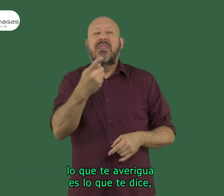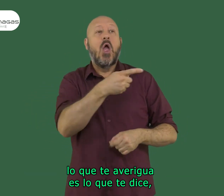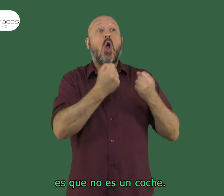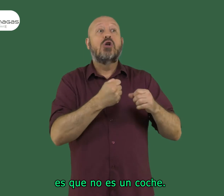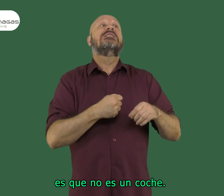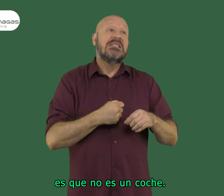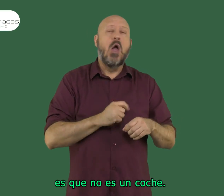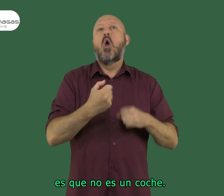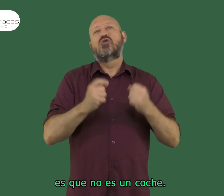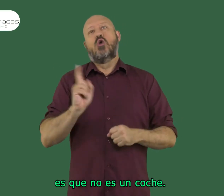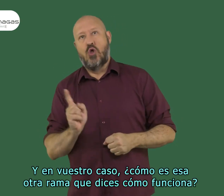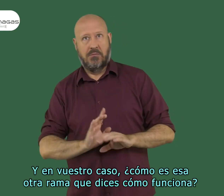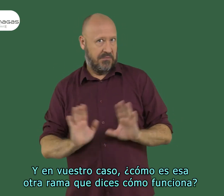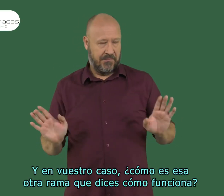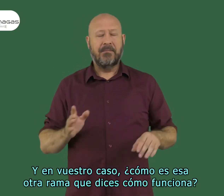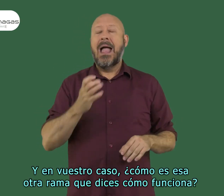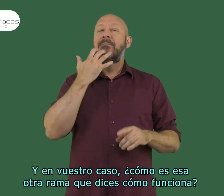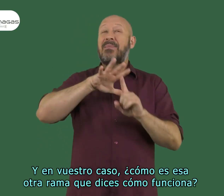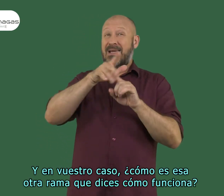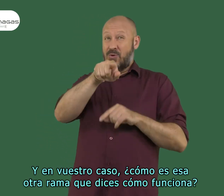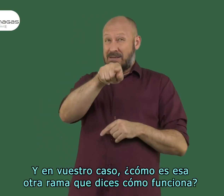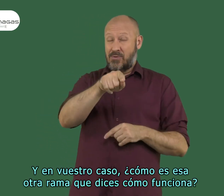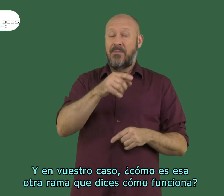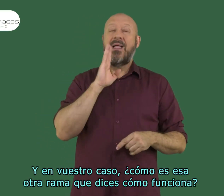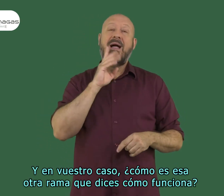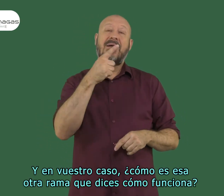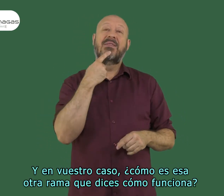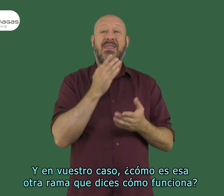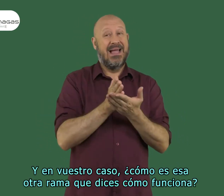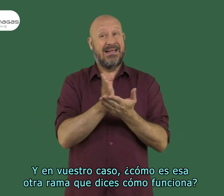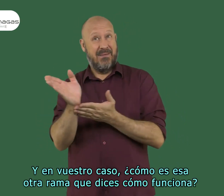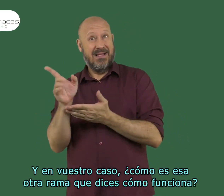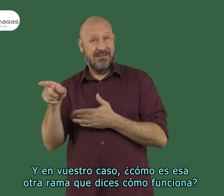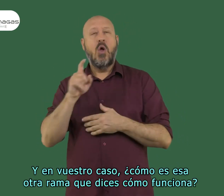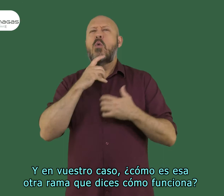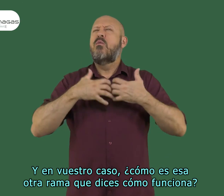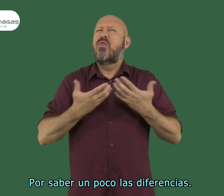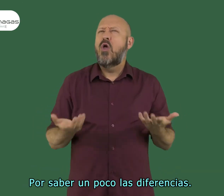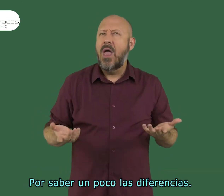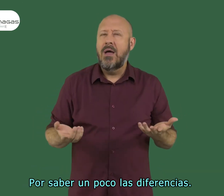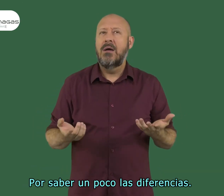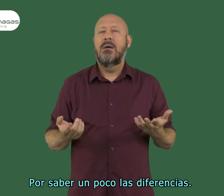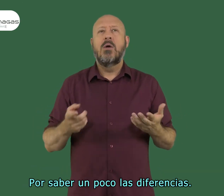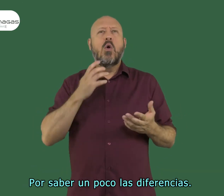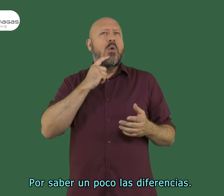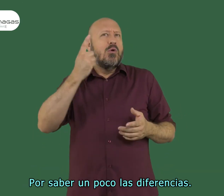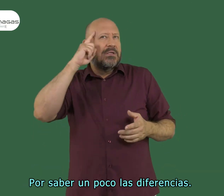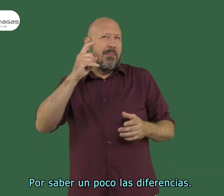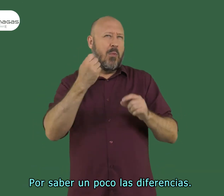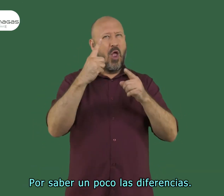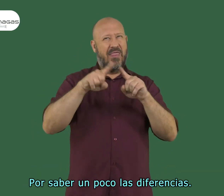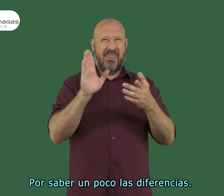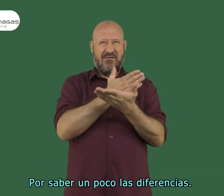dice es que no es un coche. Y en vuestro caso, como en esa otra rama que dices, ¿cómo funciona? Pues mira, por saber un